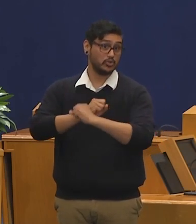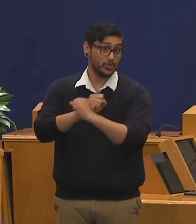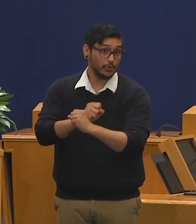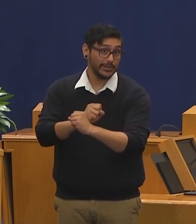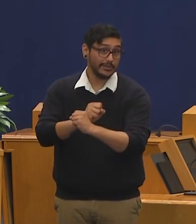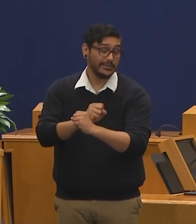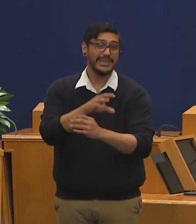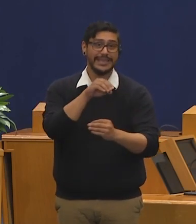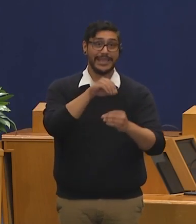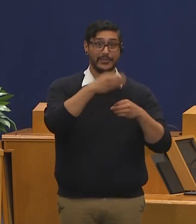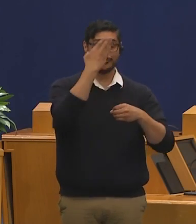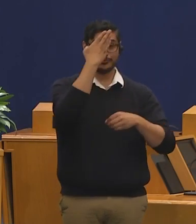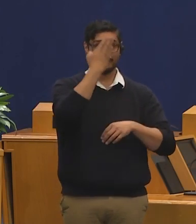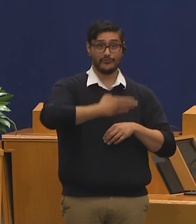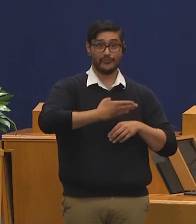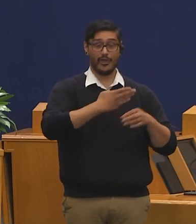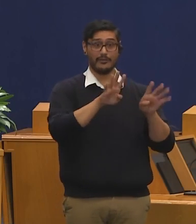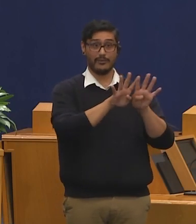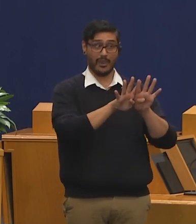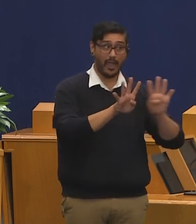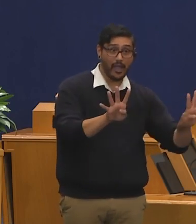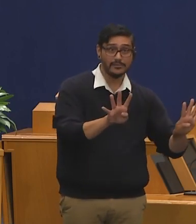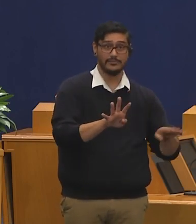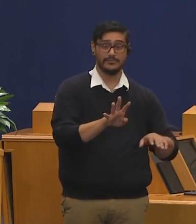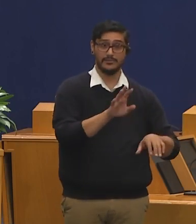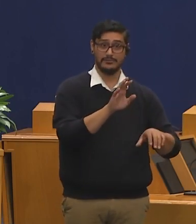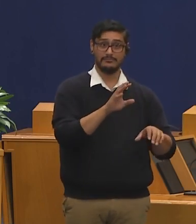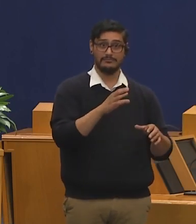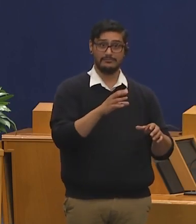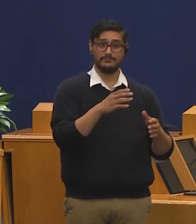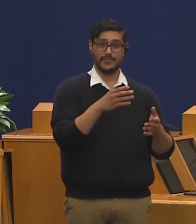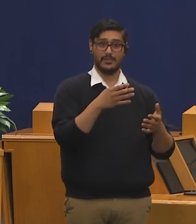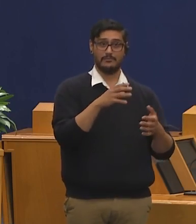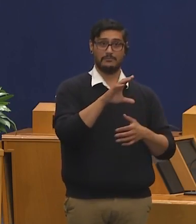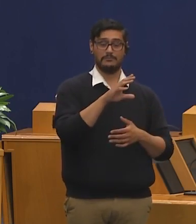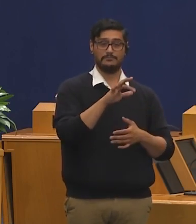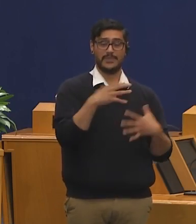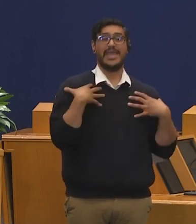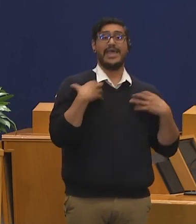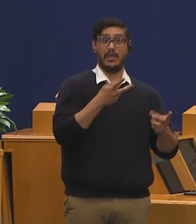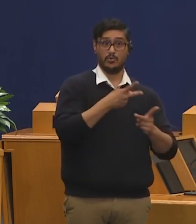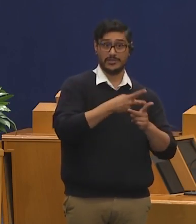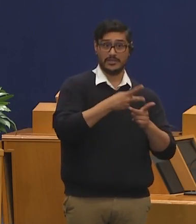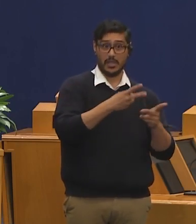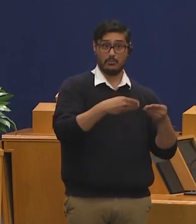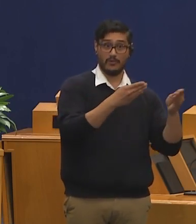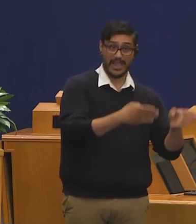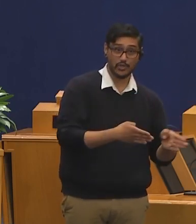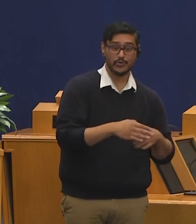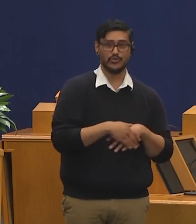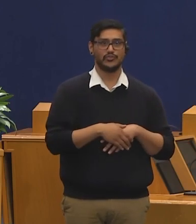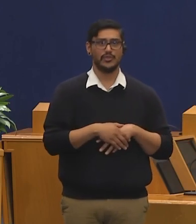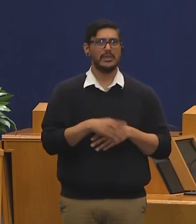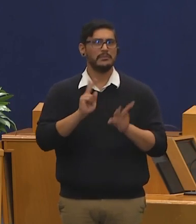línea, en la frontera, los que están trabajando dentro de todas las funciones esenciales del gobierno y de la